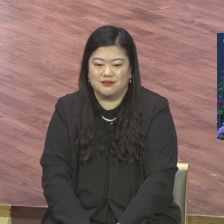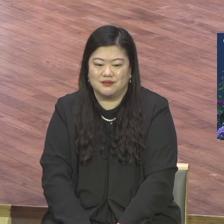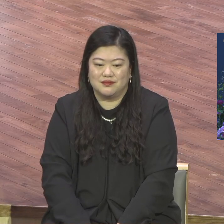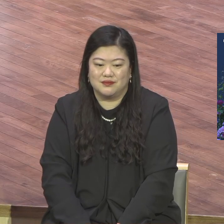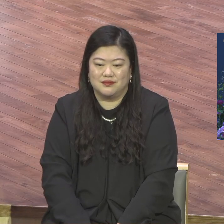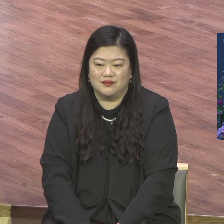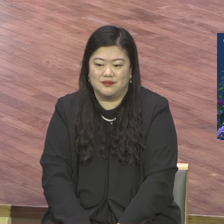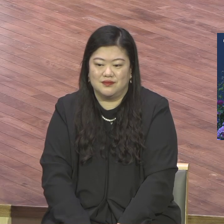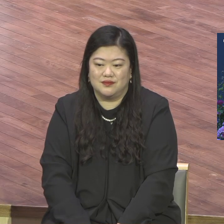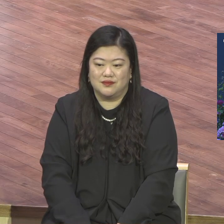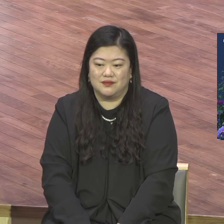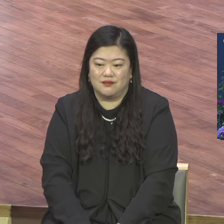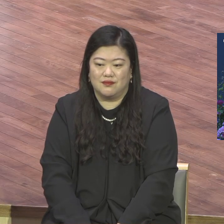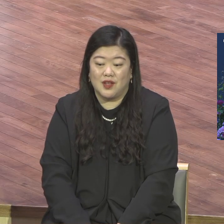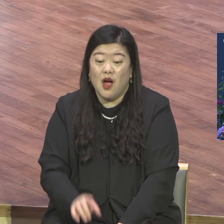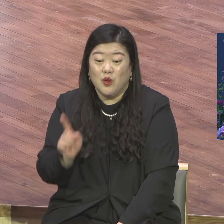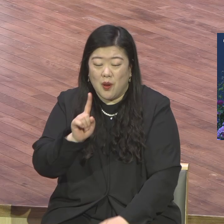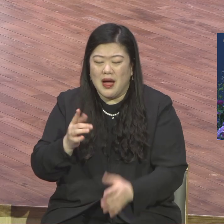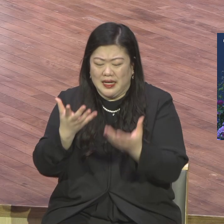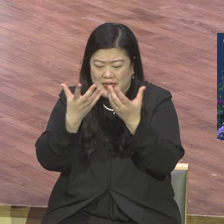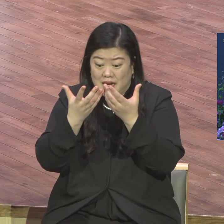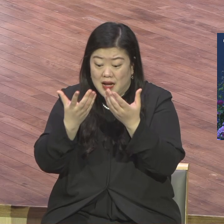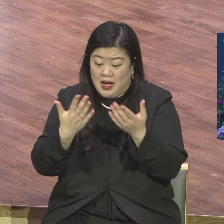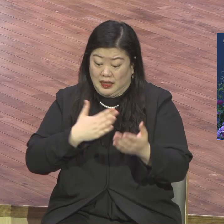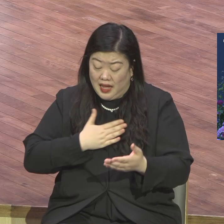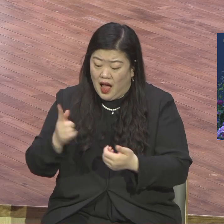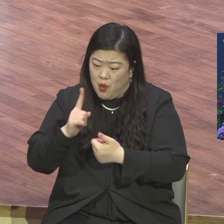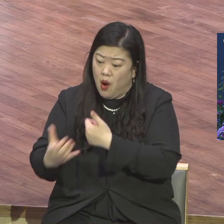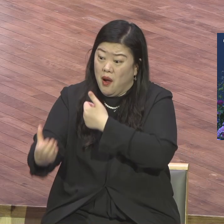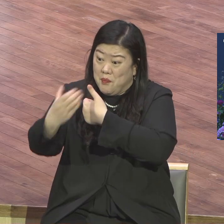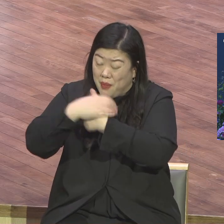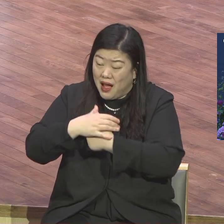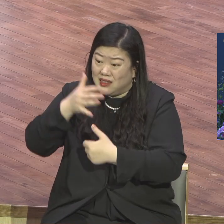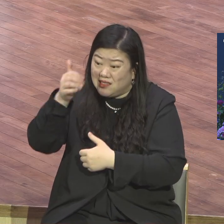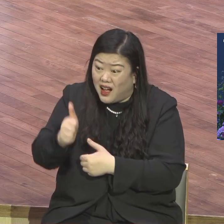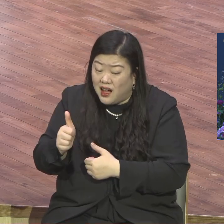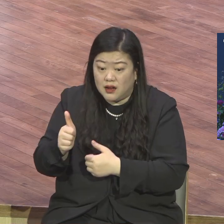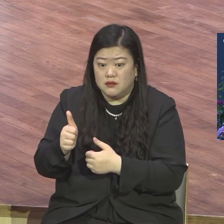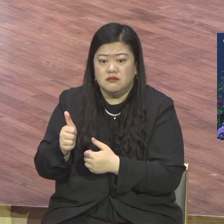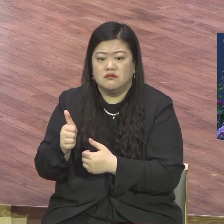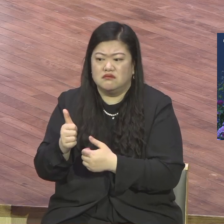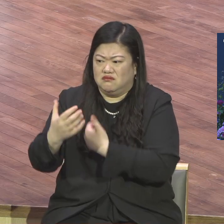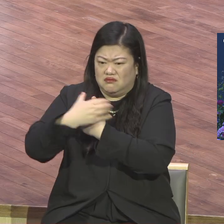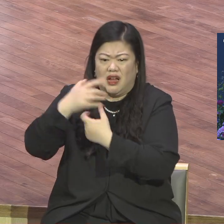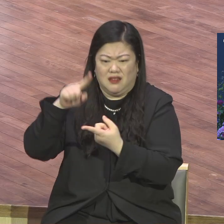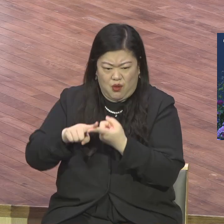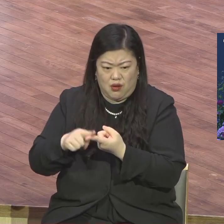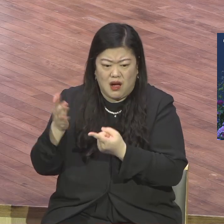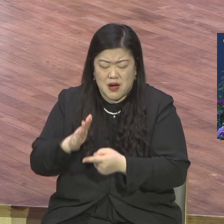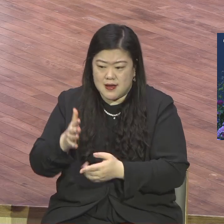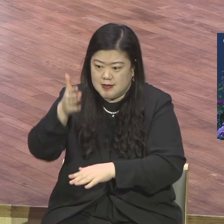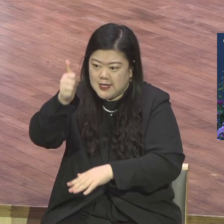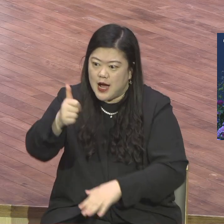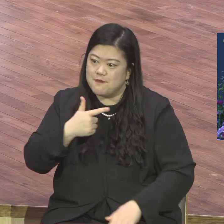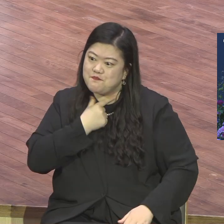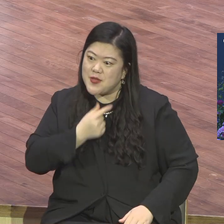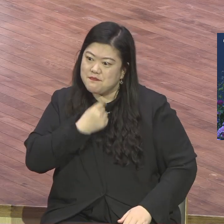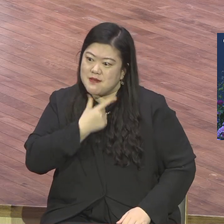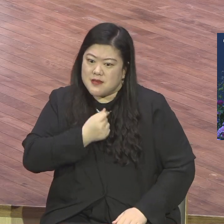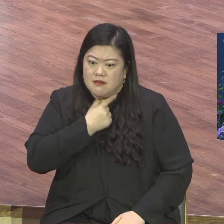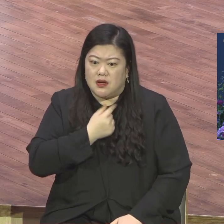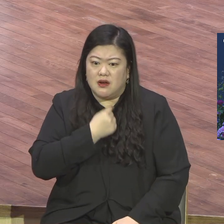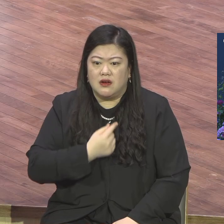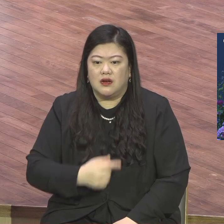그런 분들이 대부분이에요. 뭔가 나를 좀 말아주고 뭔가 나가 칭찬 좀 받고 뭔가 좀 내가 높아지면